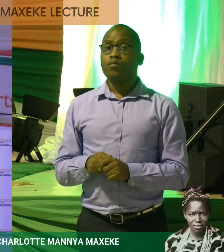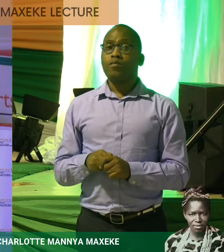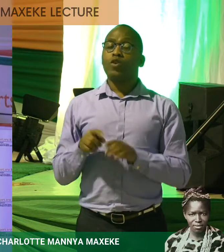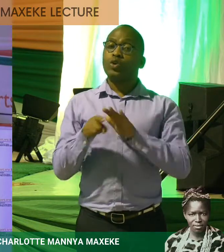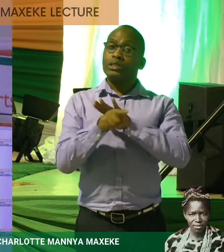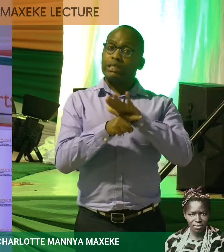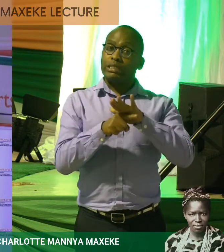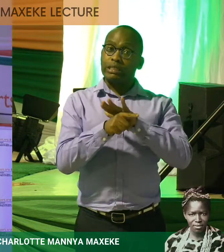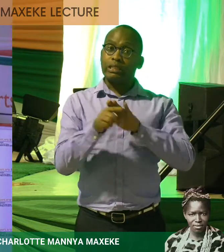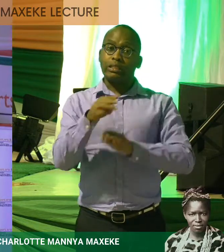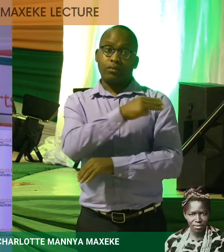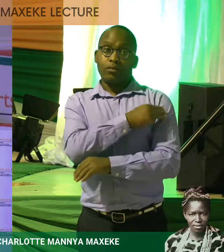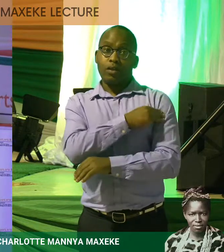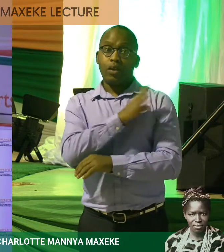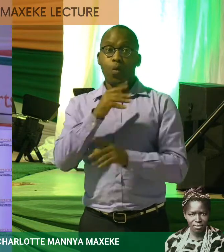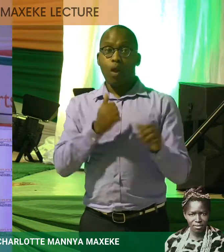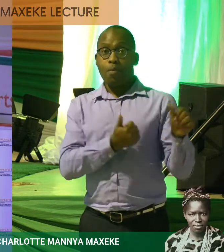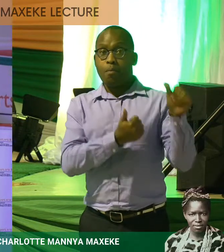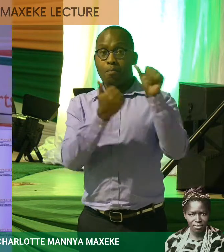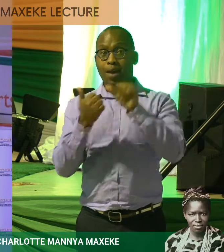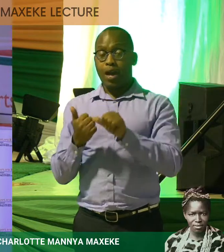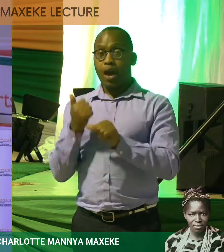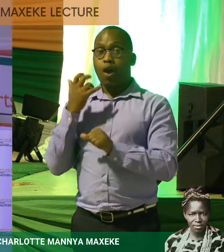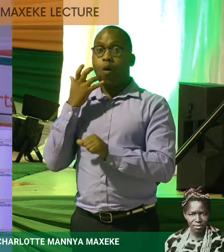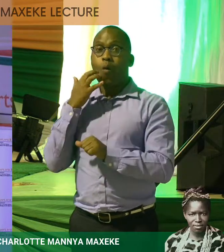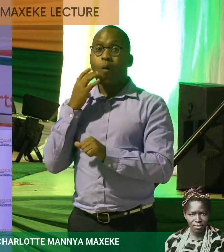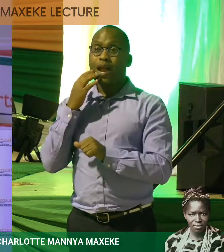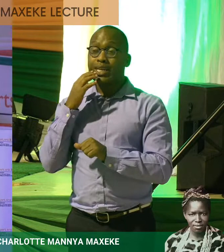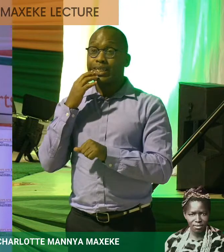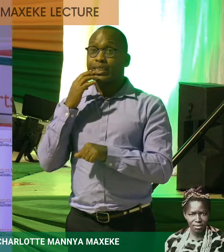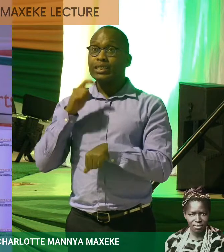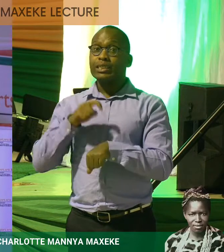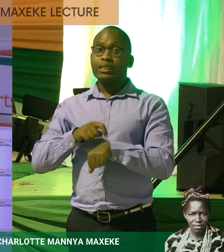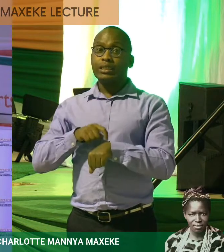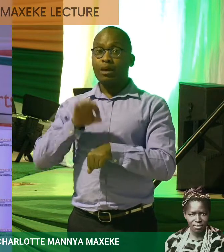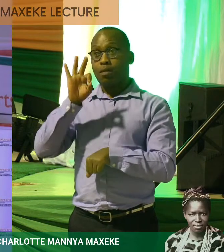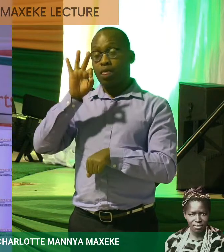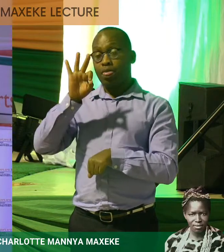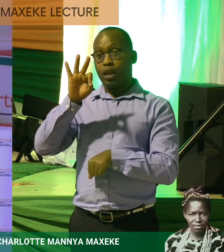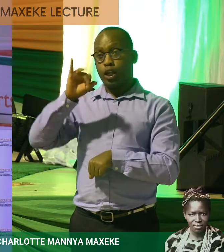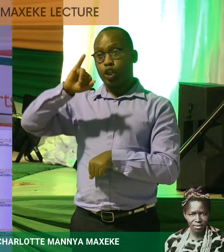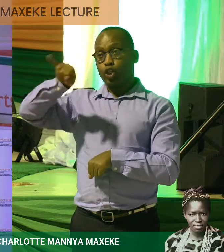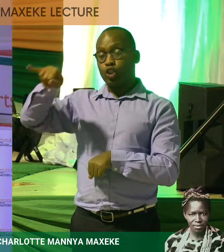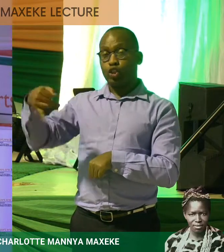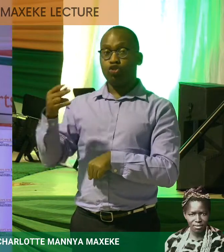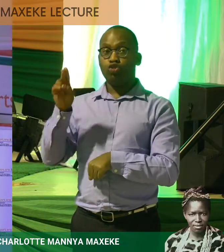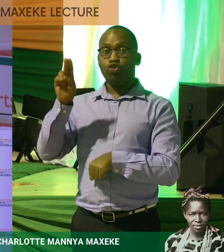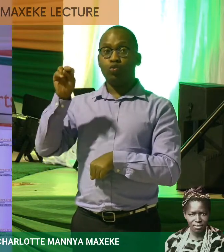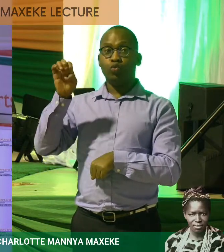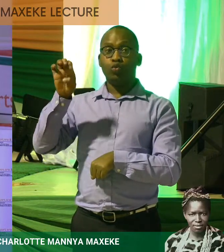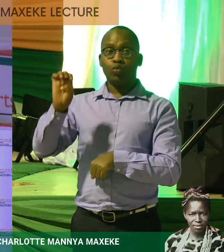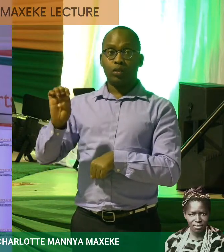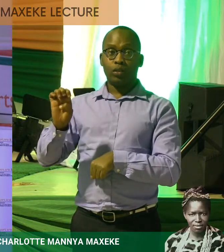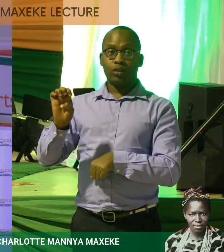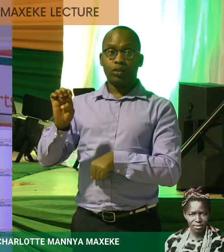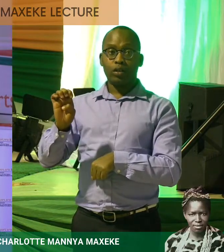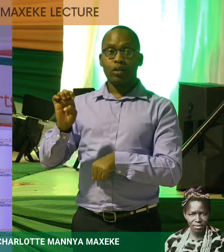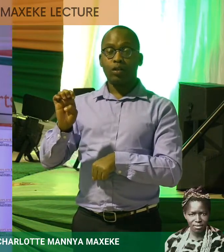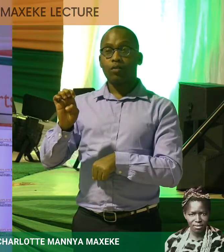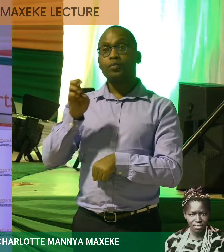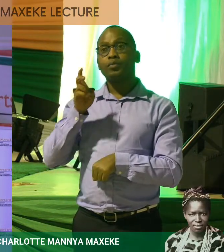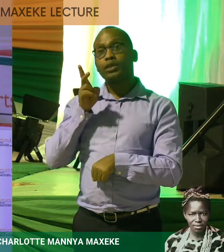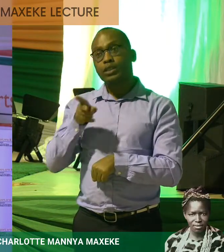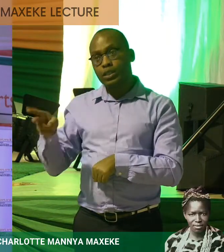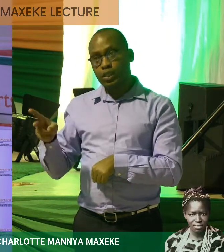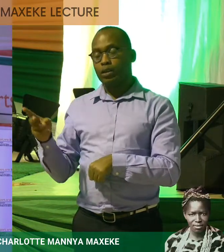u-DM ke uyabuya nge-3 kaJulay kaJune uyabuya nge-3 kaJune uzawube